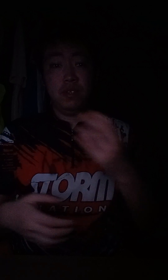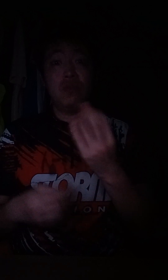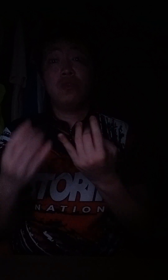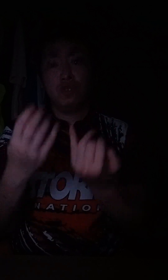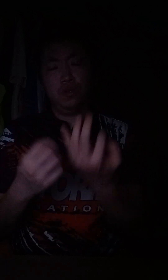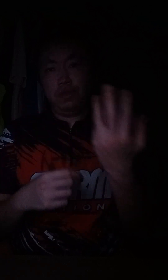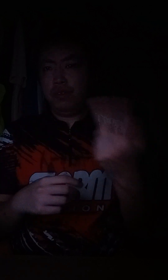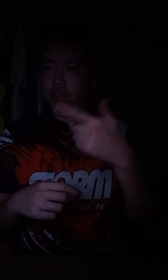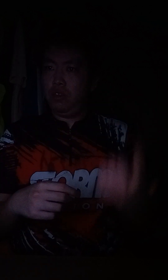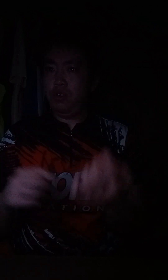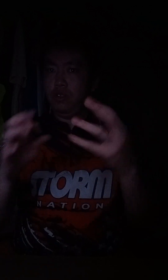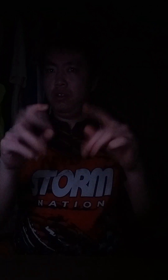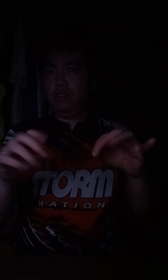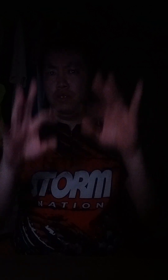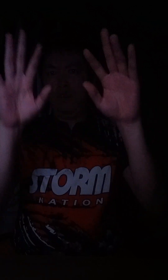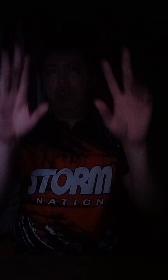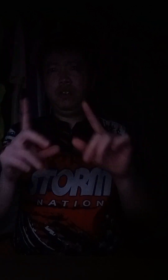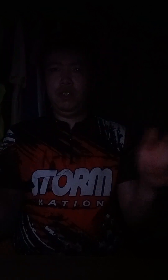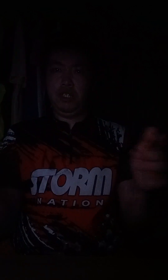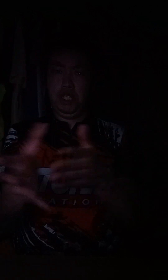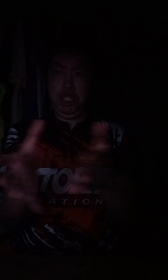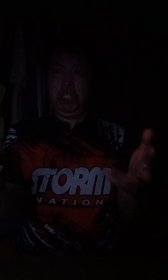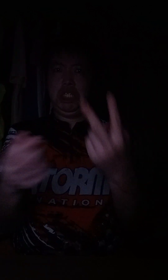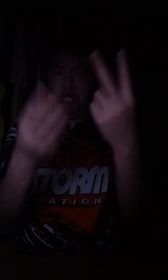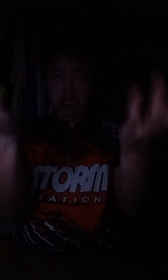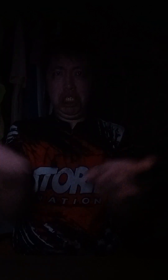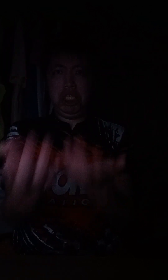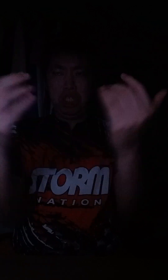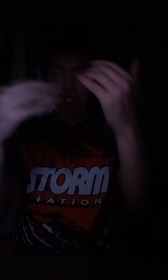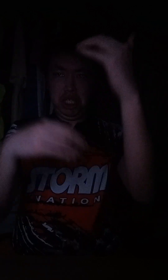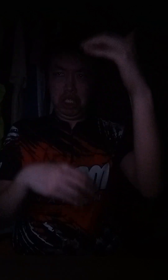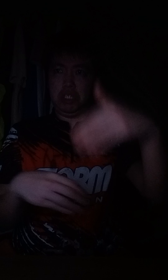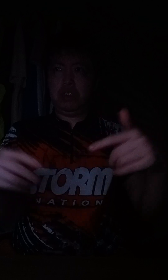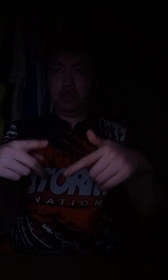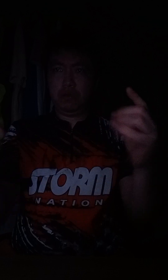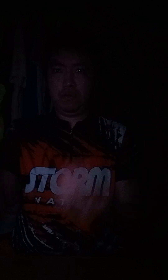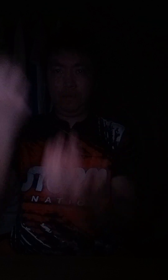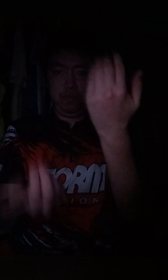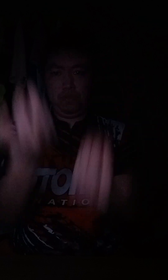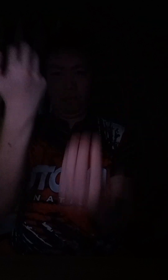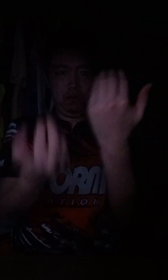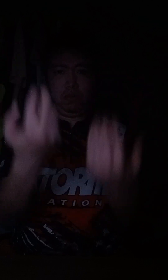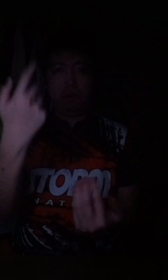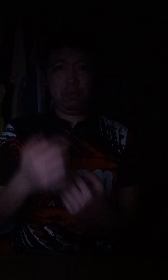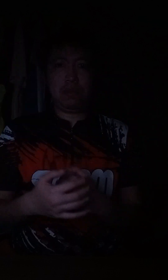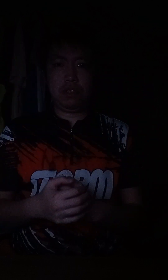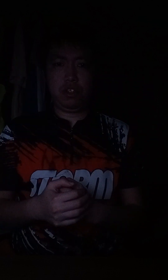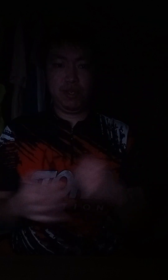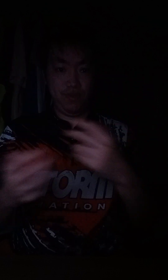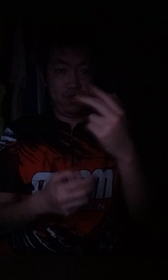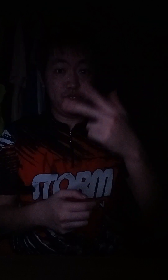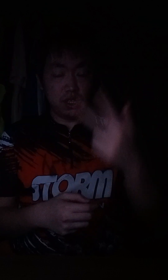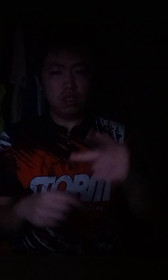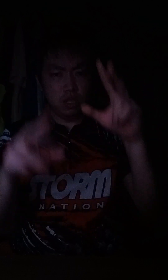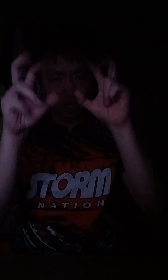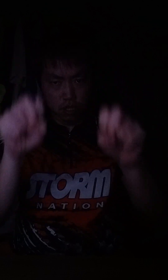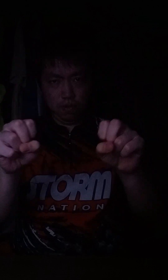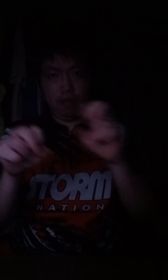5시 반쯤엔 경남 진주의 한 2층짜리 주택 1층에서 불이 났습니다. 불은 30분 만에 꺼졌지만